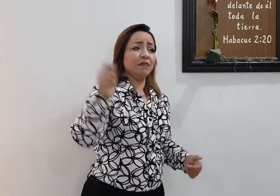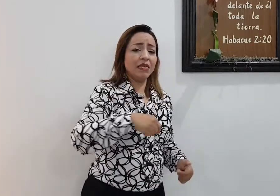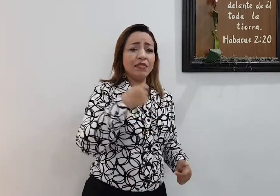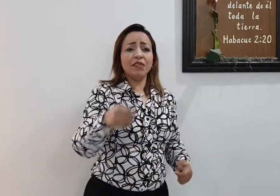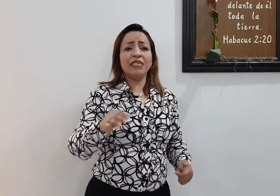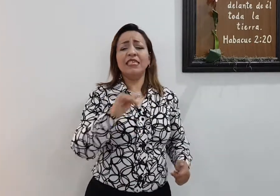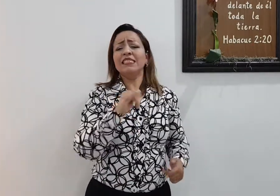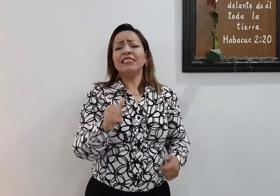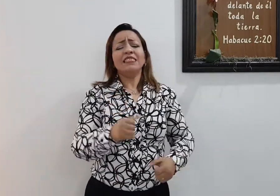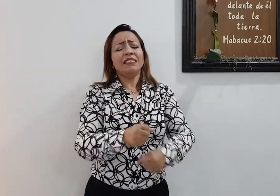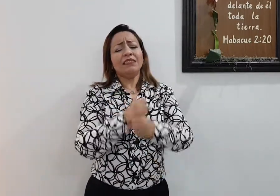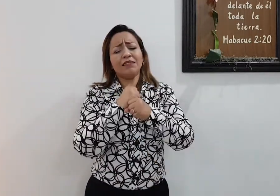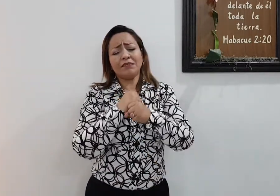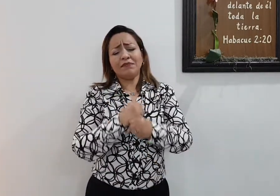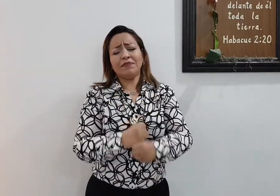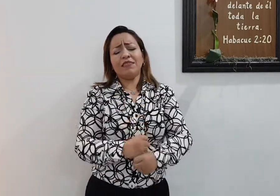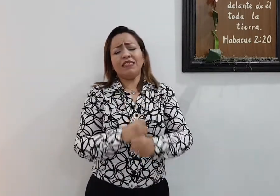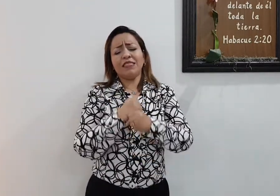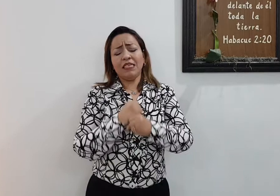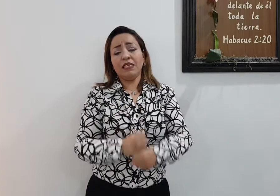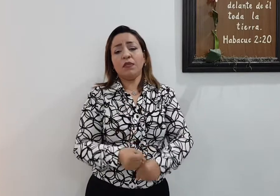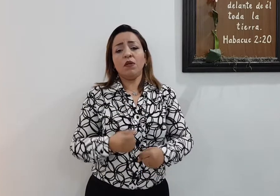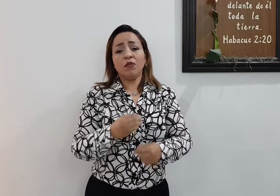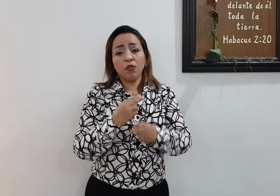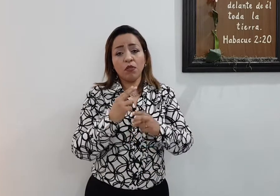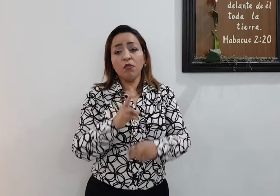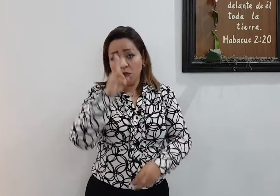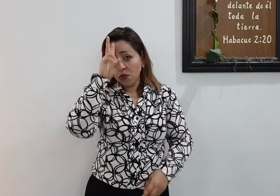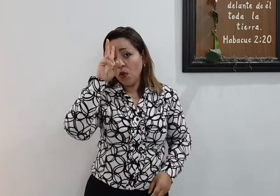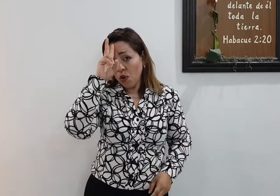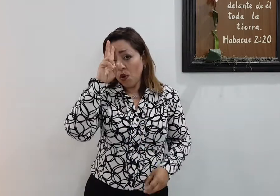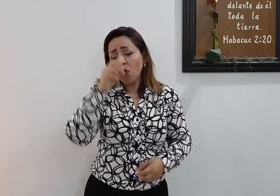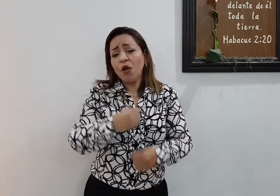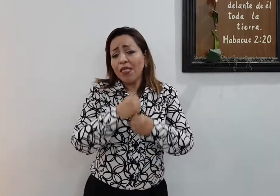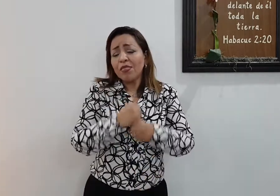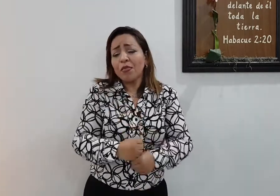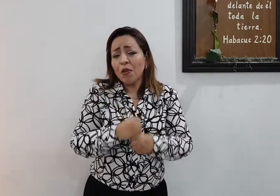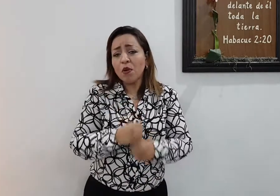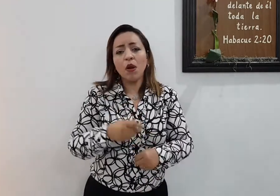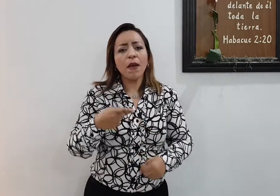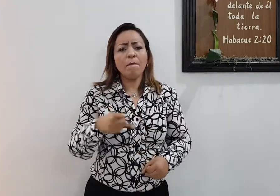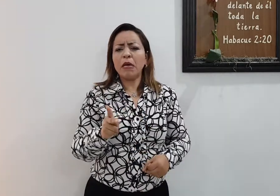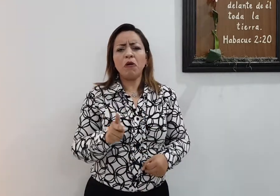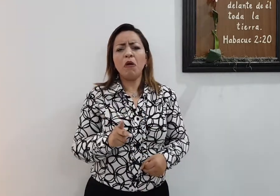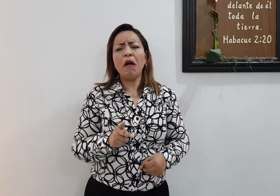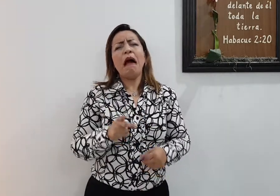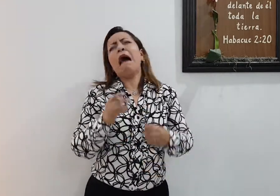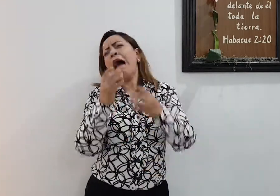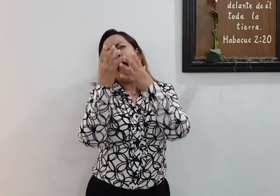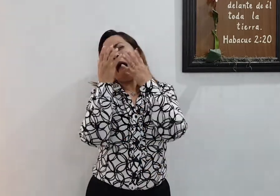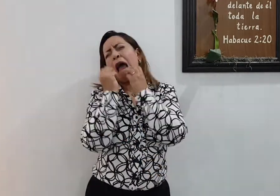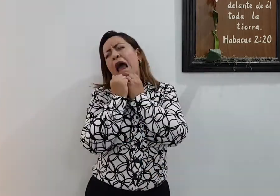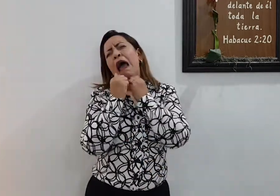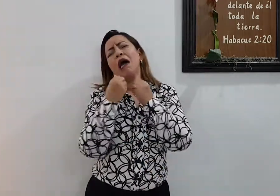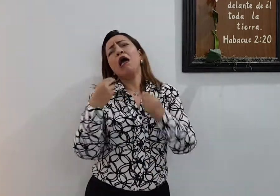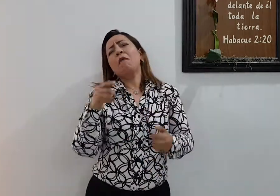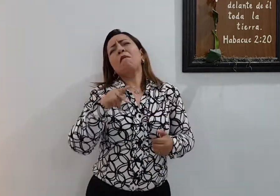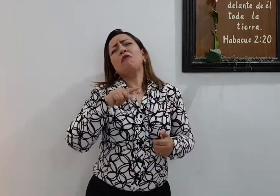¿por qué a nosotros? No, eso no hicieron. Ellos se pusieron a alabar a Dios, estaban cantando y estaban